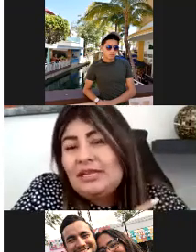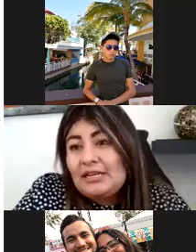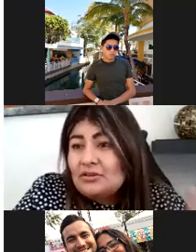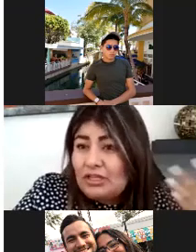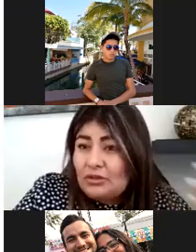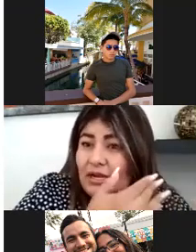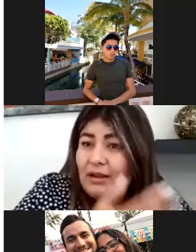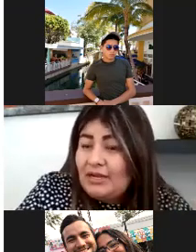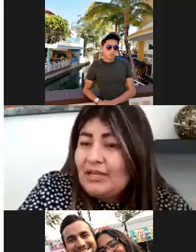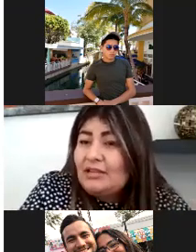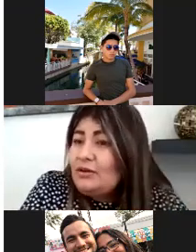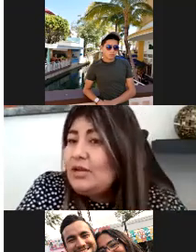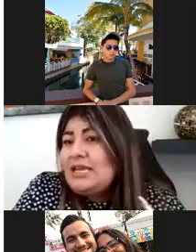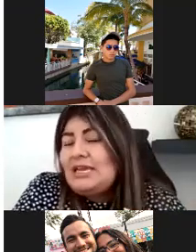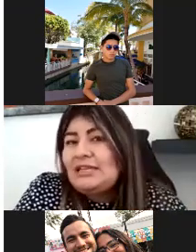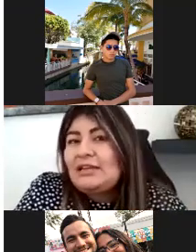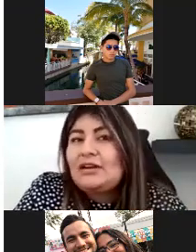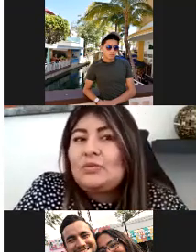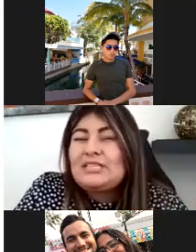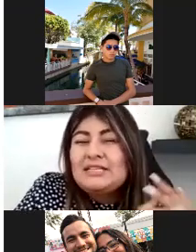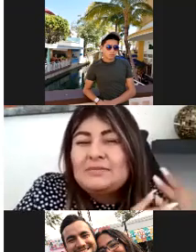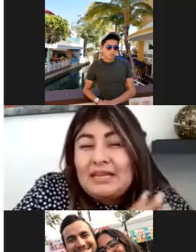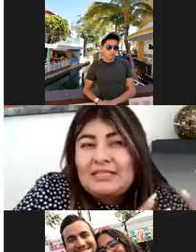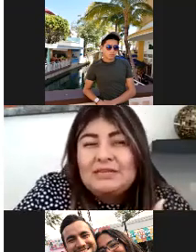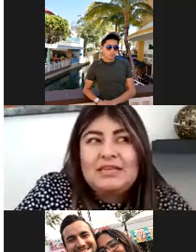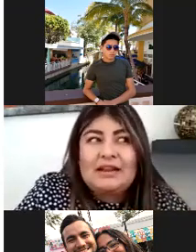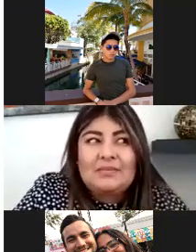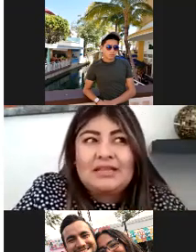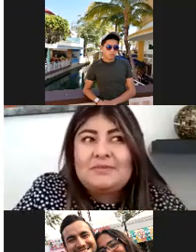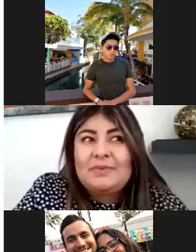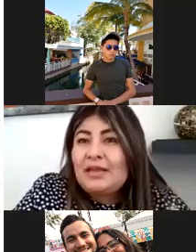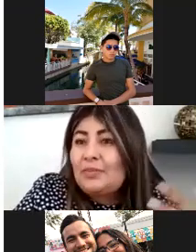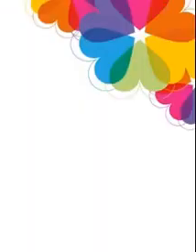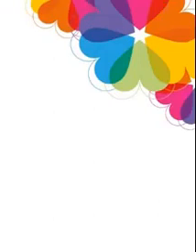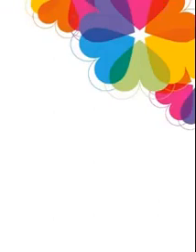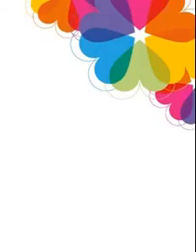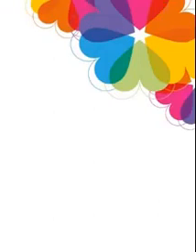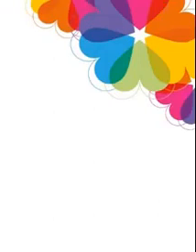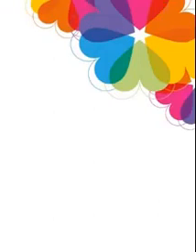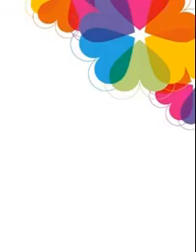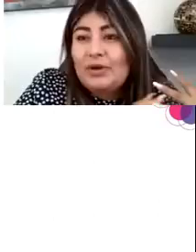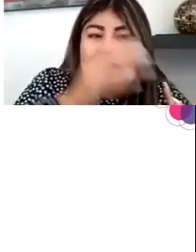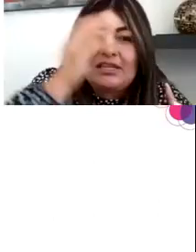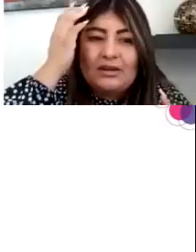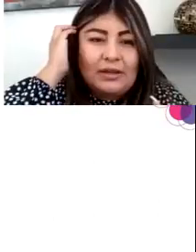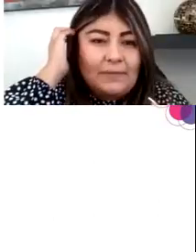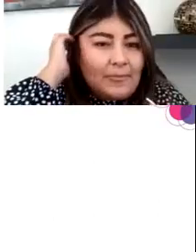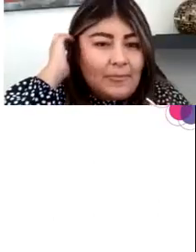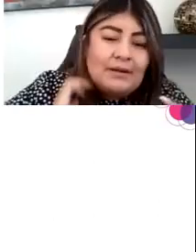interés, continúen aprendiendo y ya tengan como esas bases y herramientas para que puedan continuar sin dificultad alguna. Vamos a